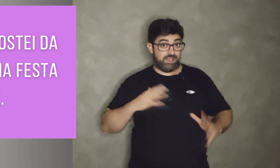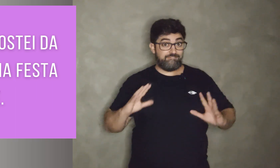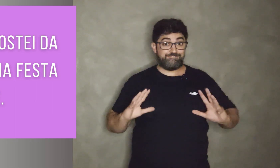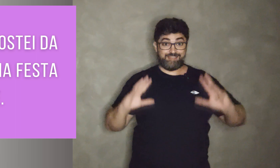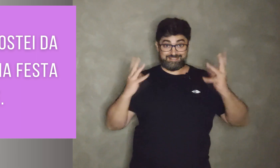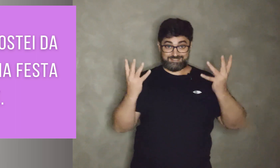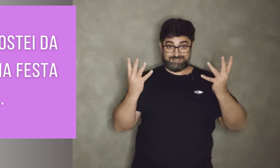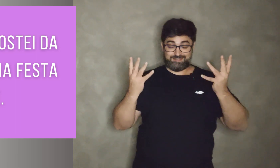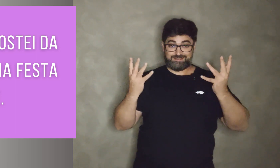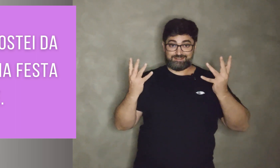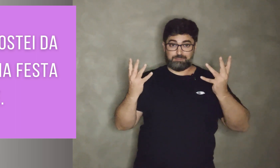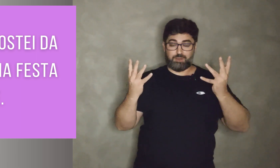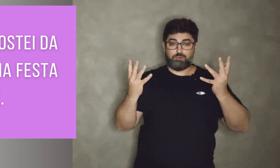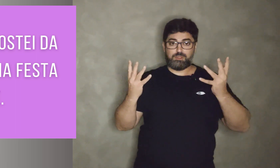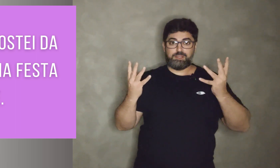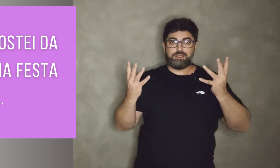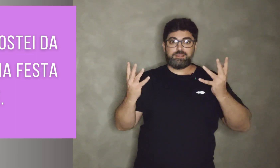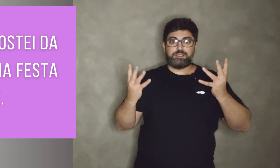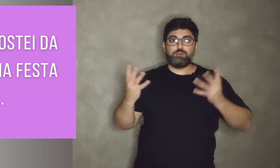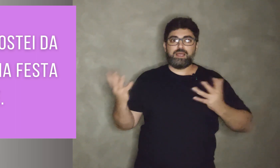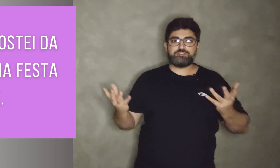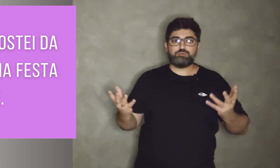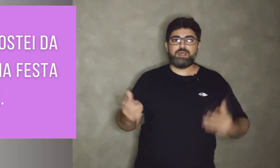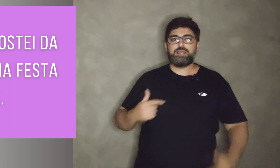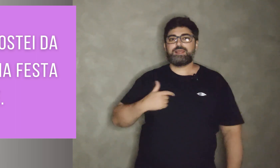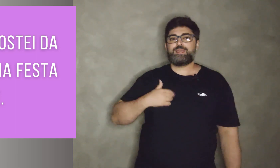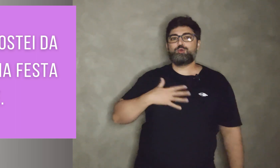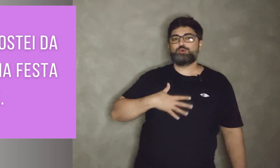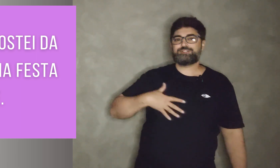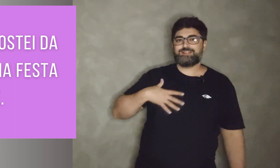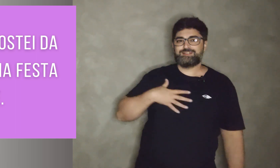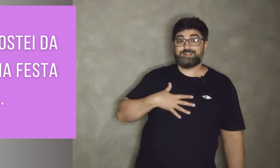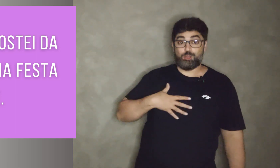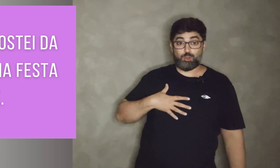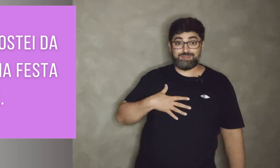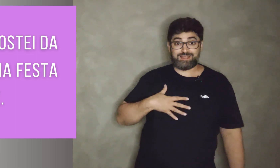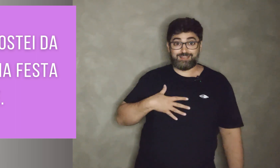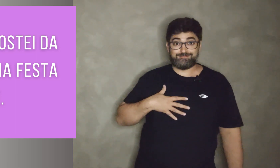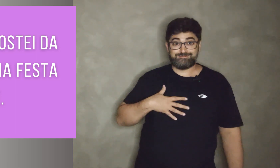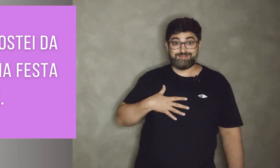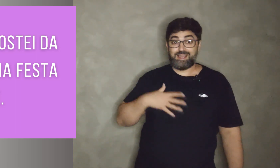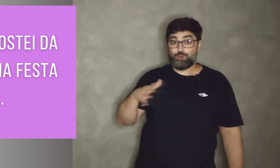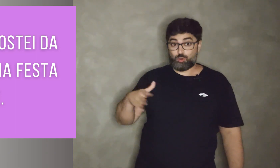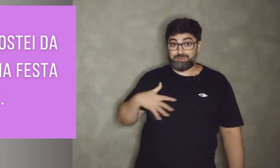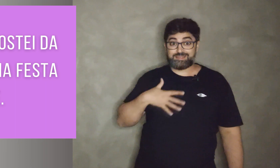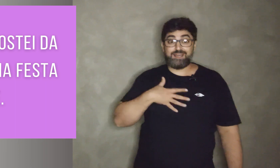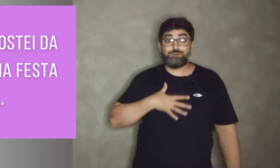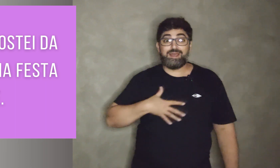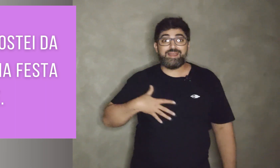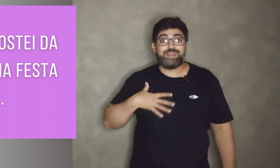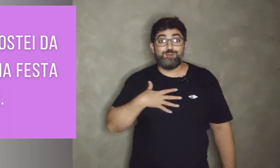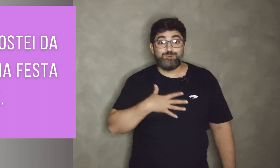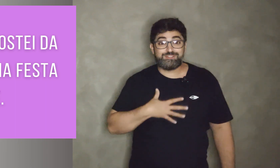minha festa, tá bom? E o resto é eu gostei. É o comentário. O comentário é eu